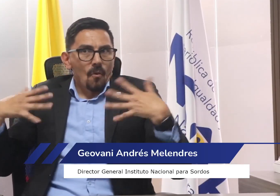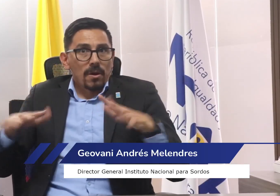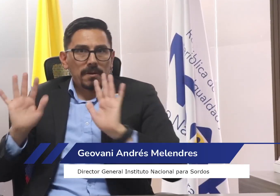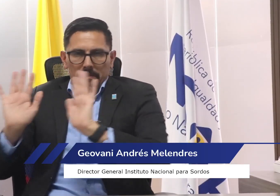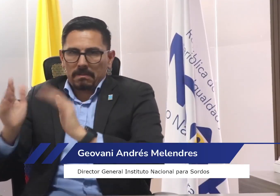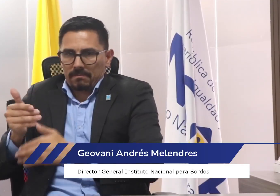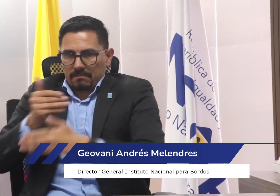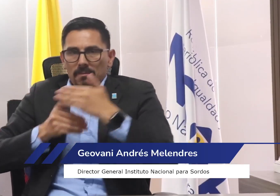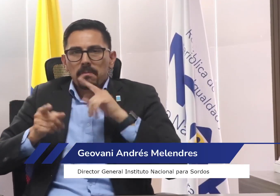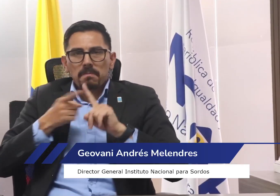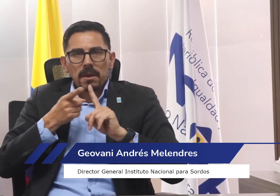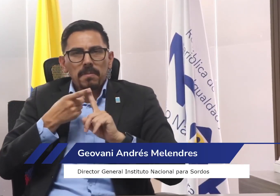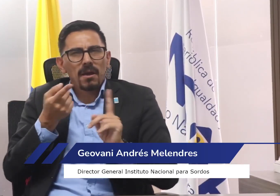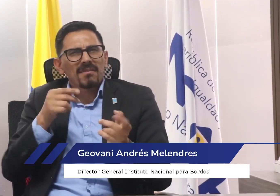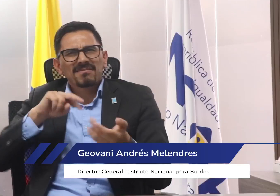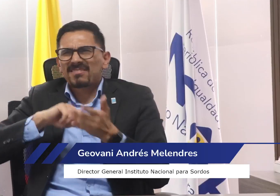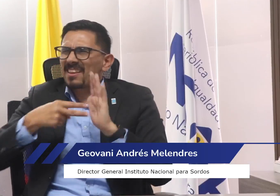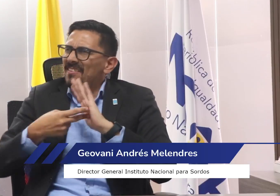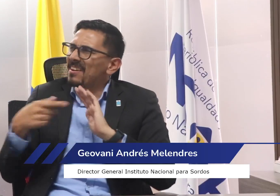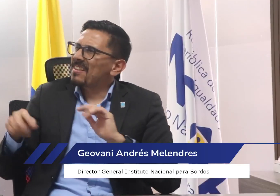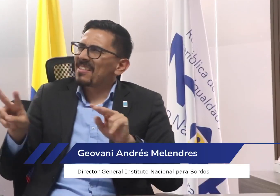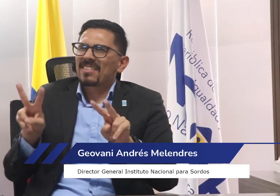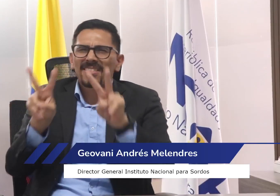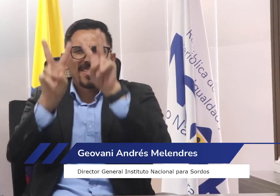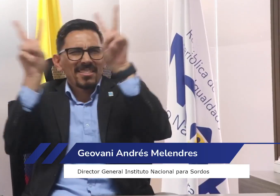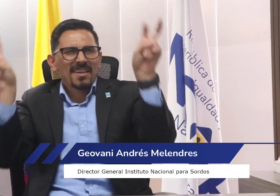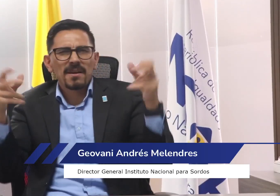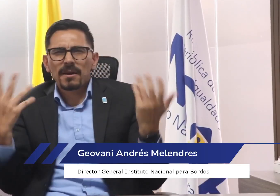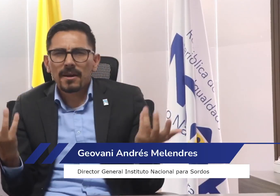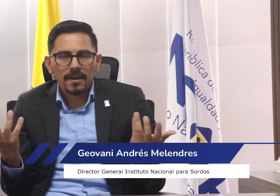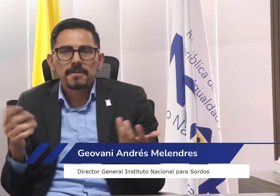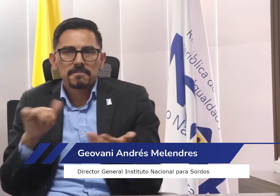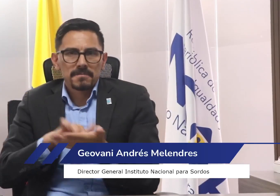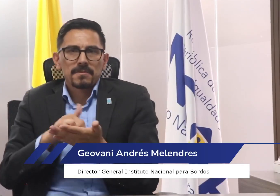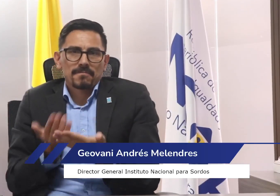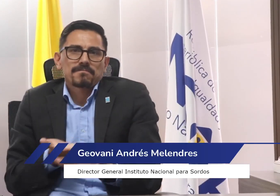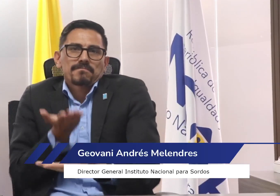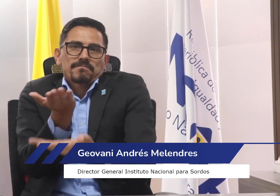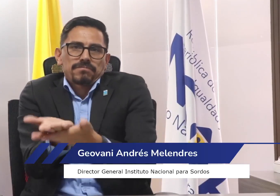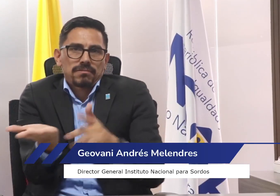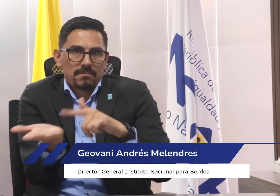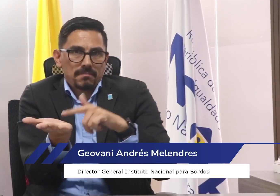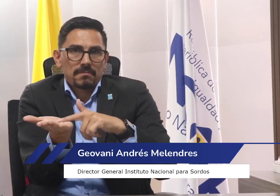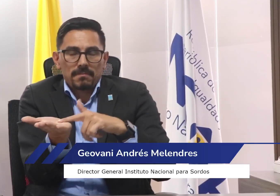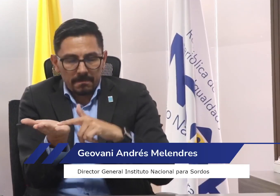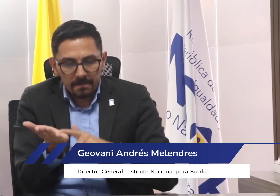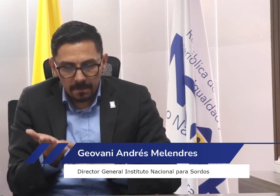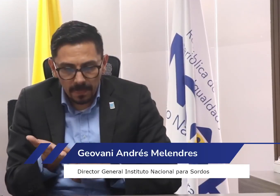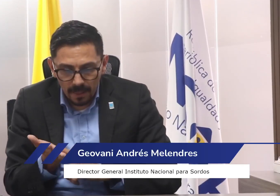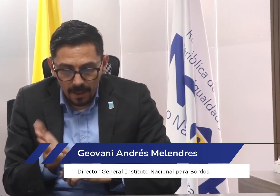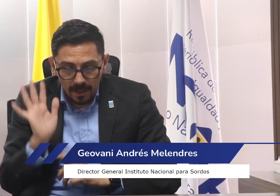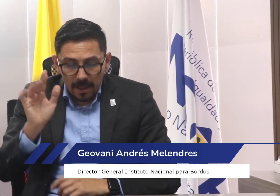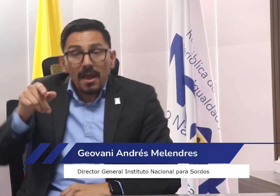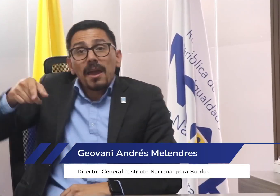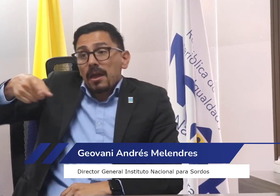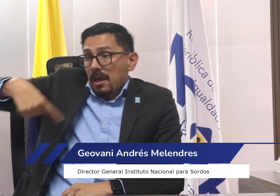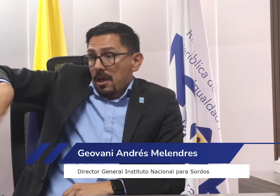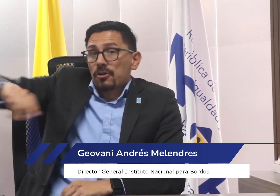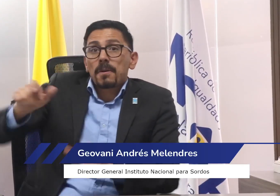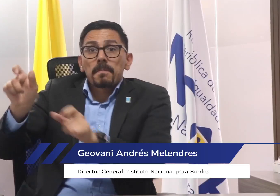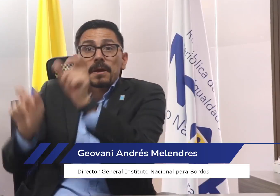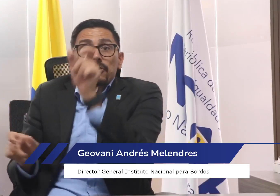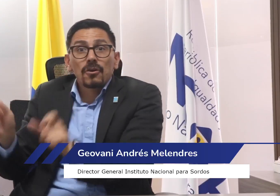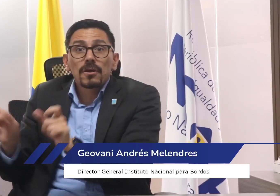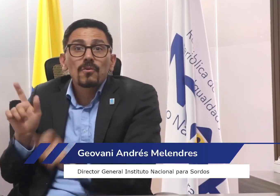de presentarlos, quisiera introducir brevemente el tema central de este conversatorio. Partimos de una idea